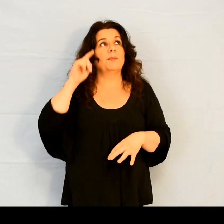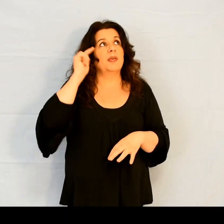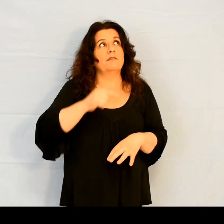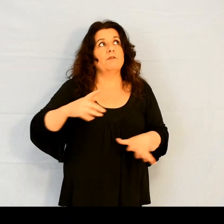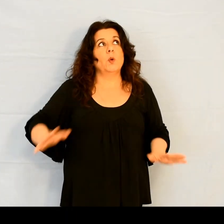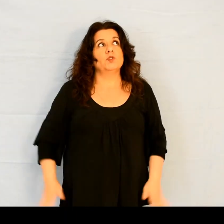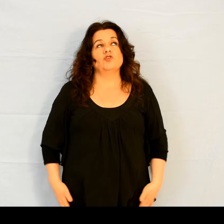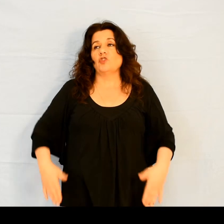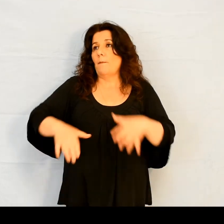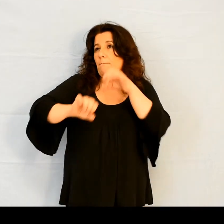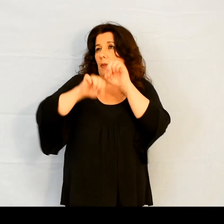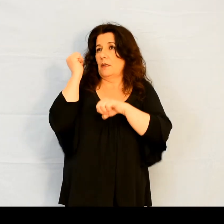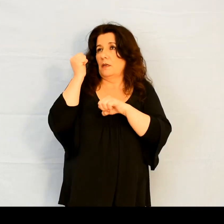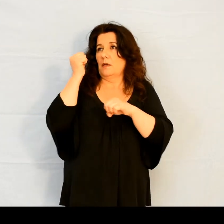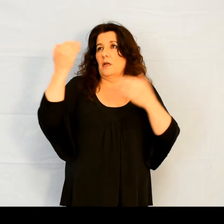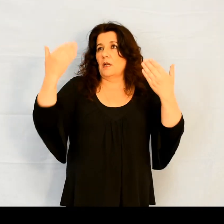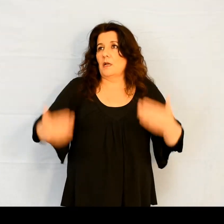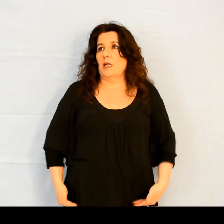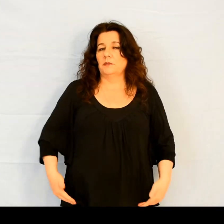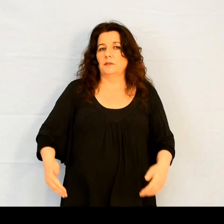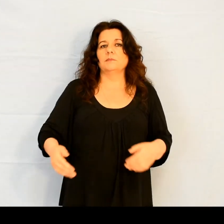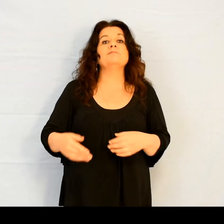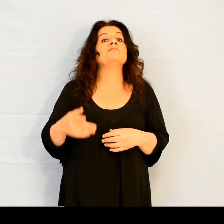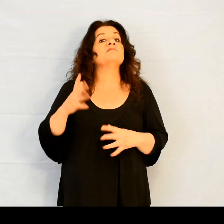Les soldats allèrent donc briser les jambes du